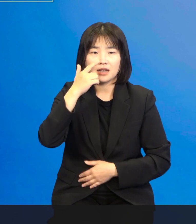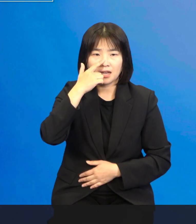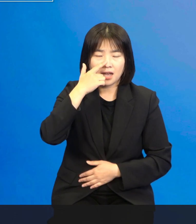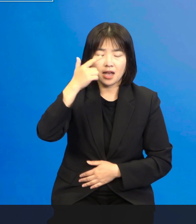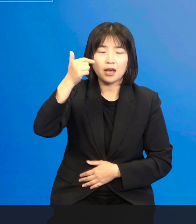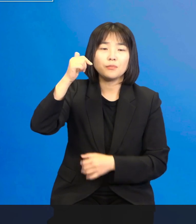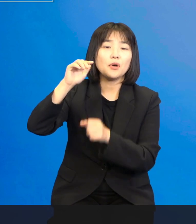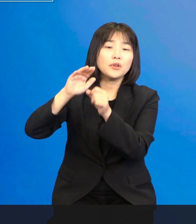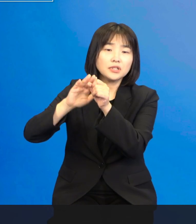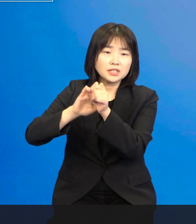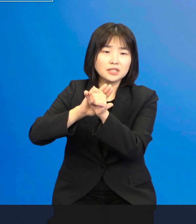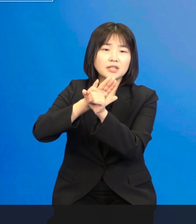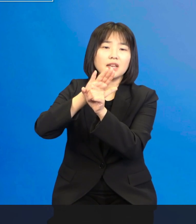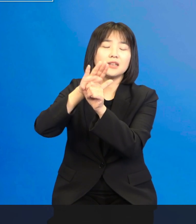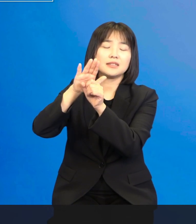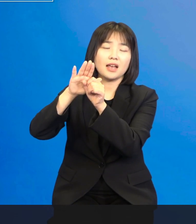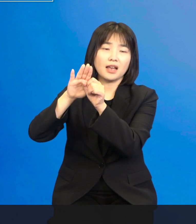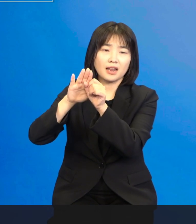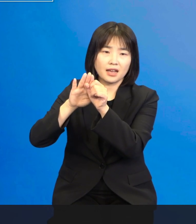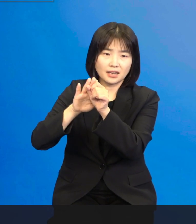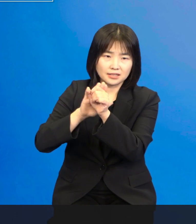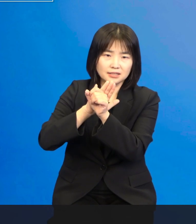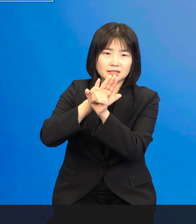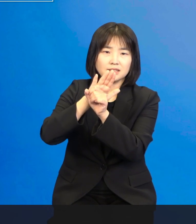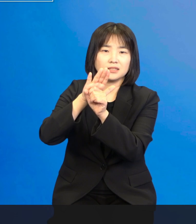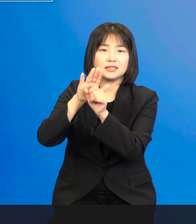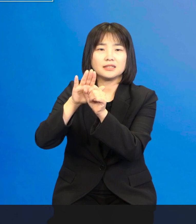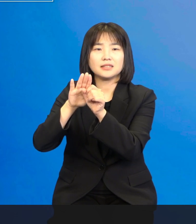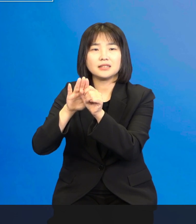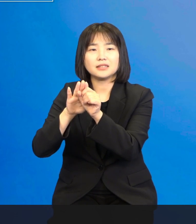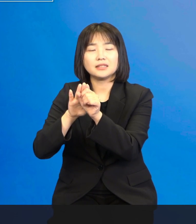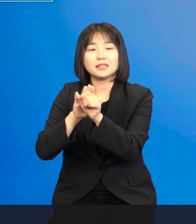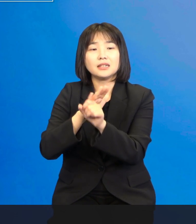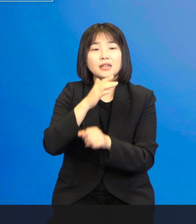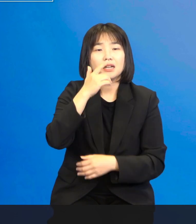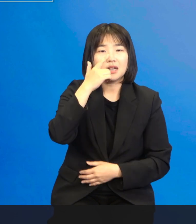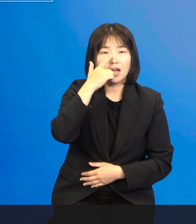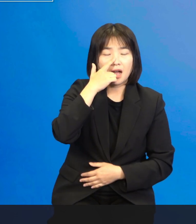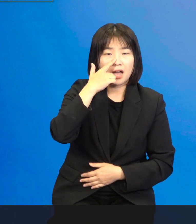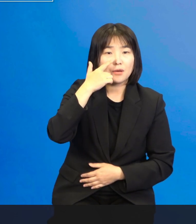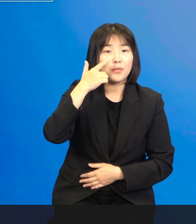노래하라 아버지의 사랑을,